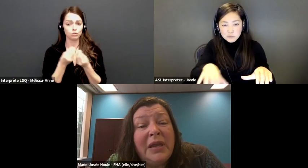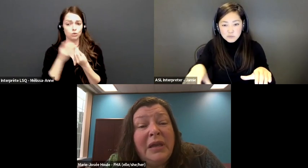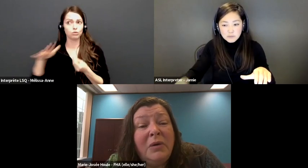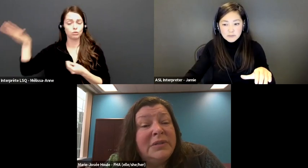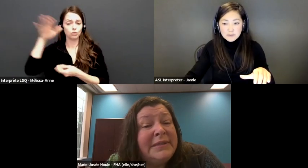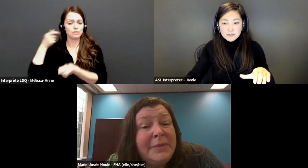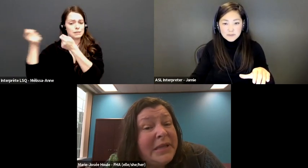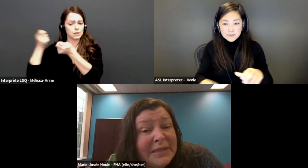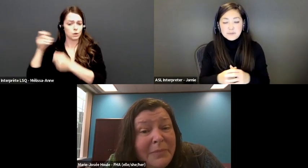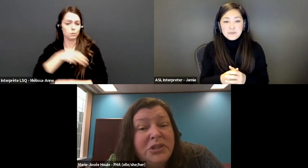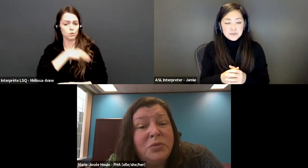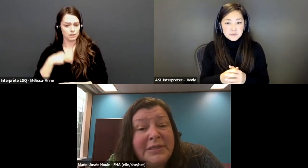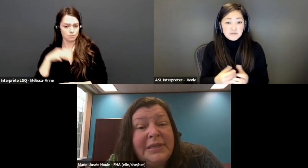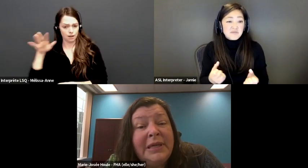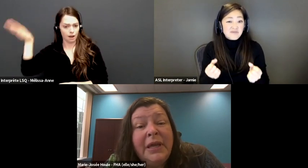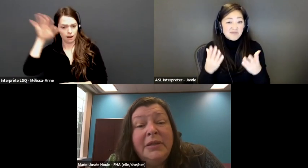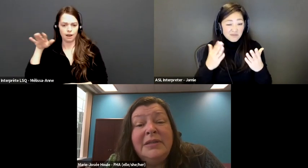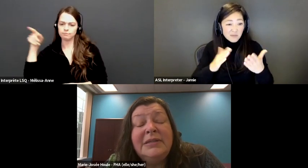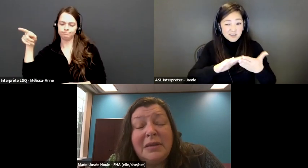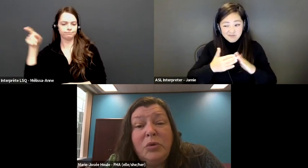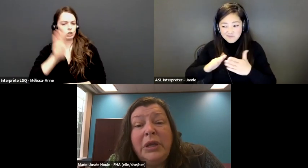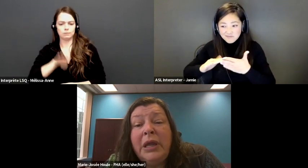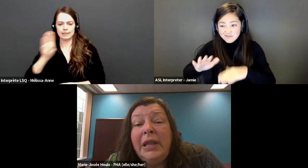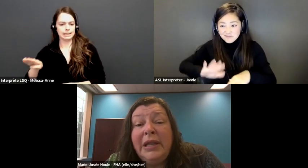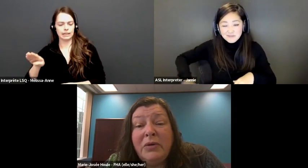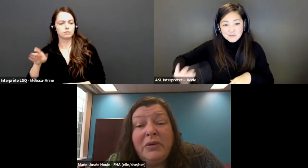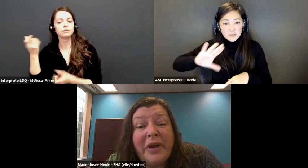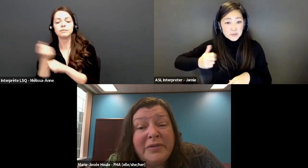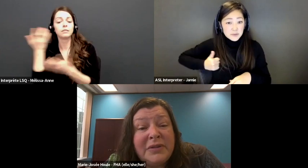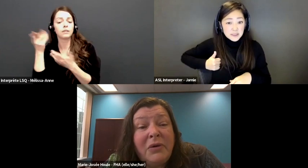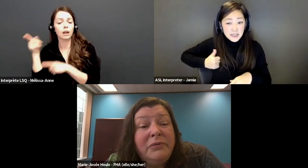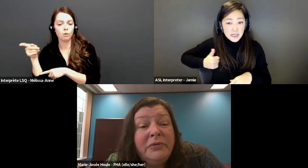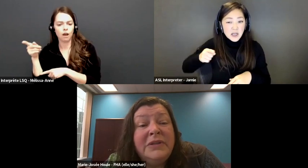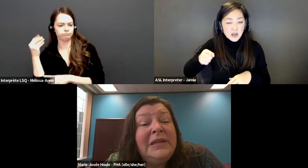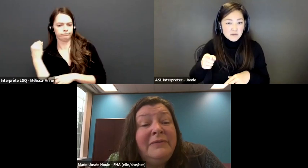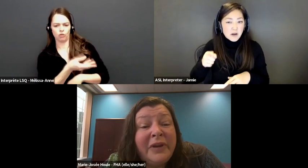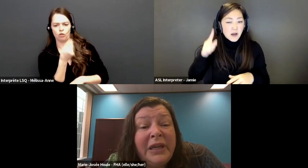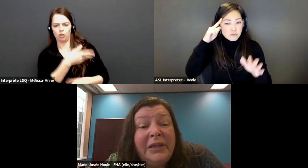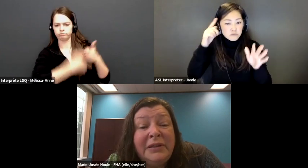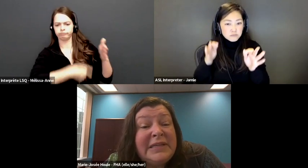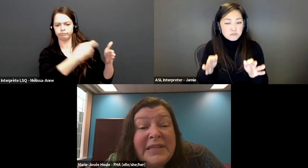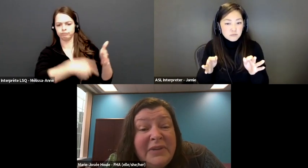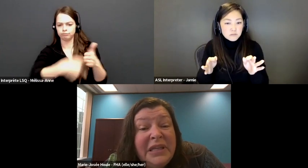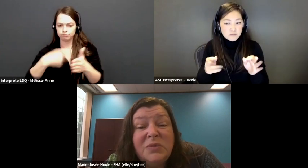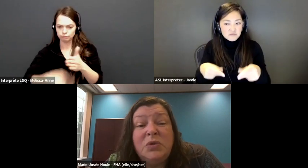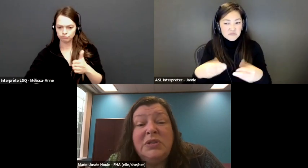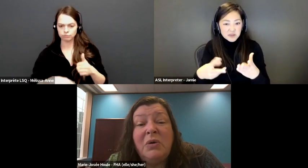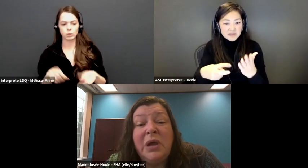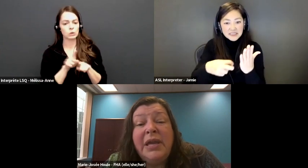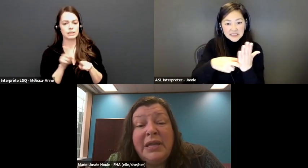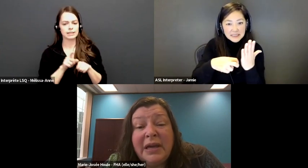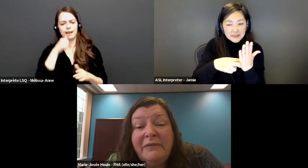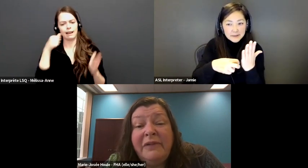au Canada ont systématiquement choisi de distribuer les contraventions, de délivrer des avis